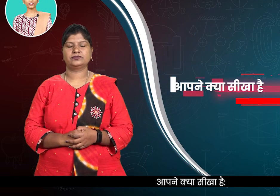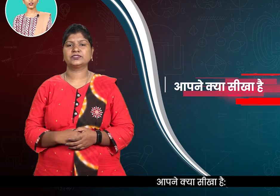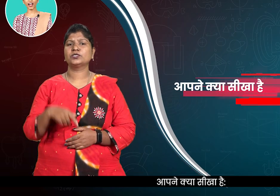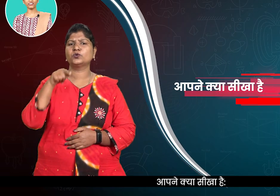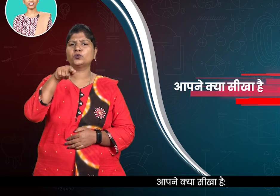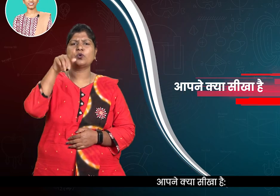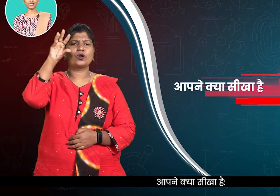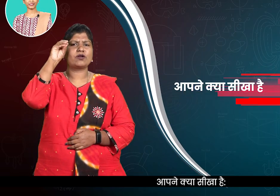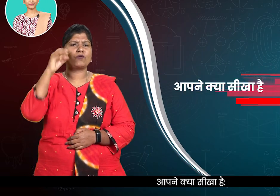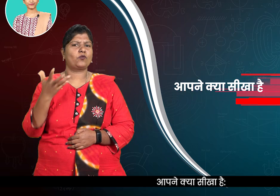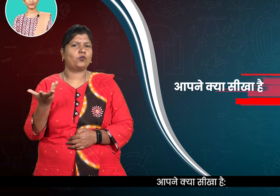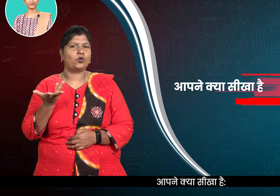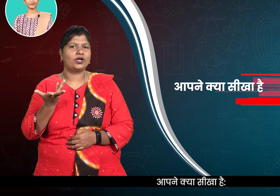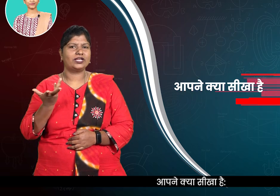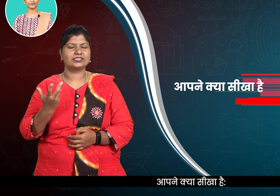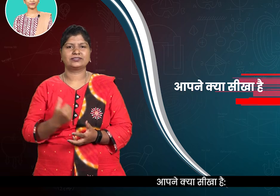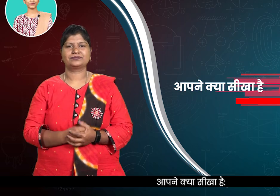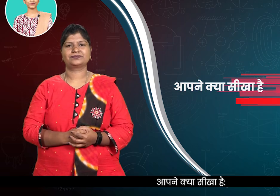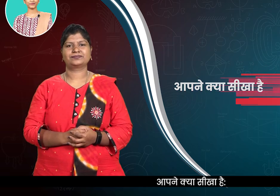आपने क्या सीखा?